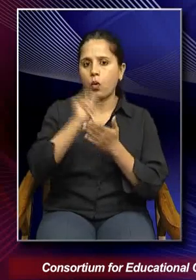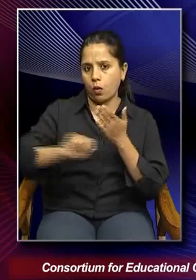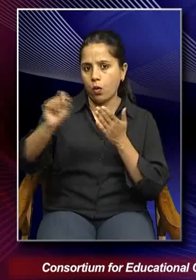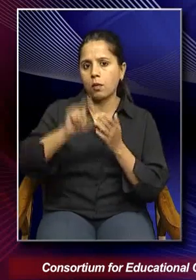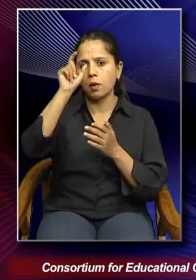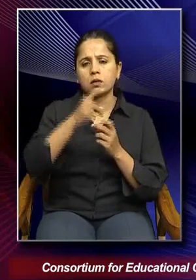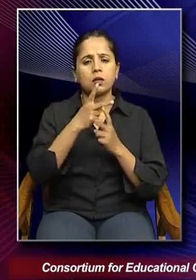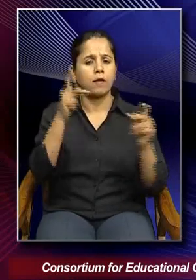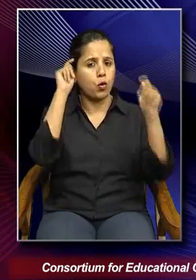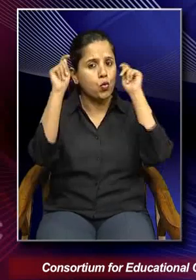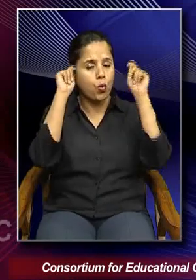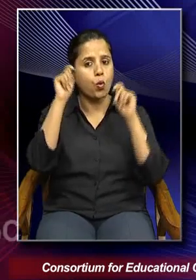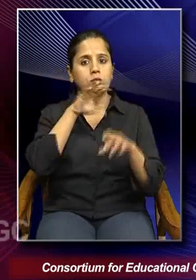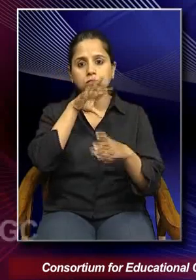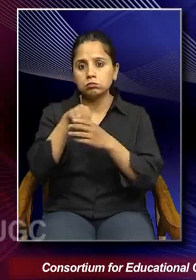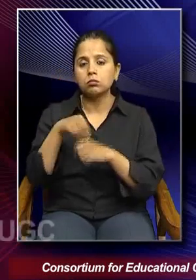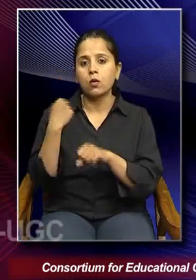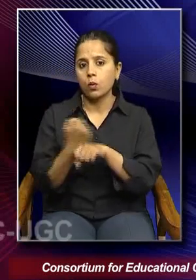निभाना वाले